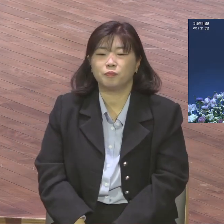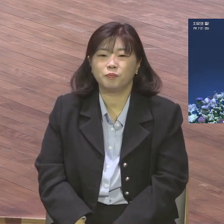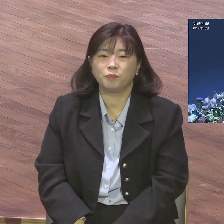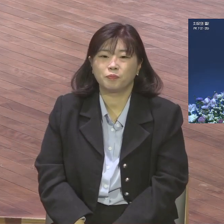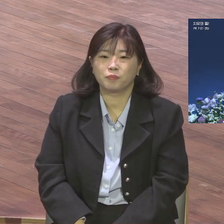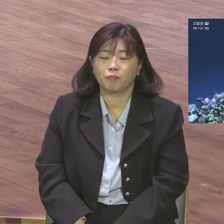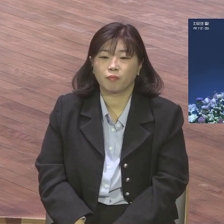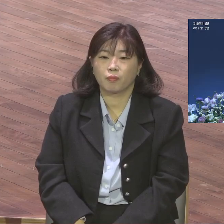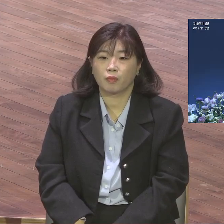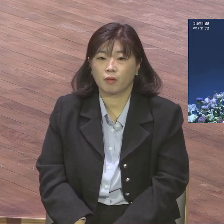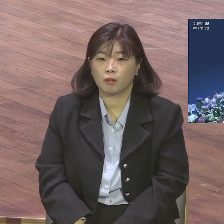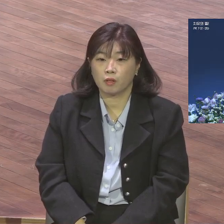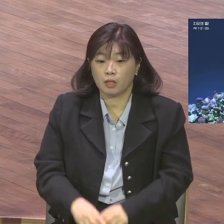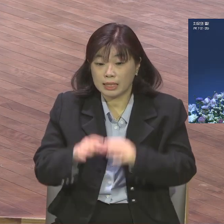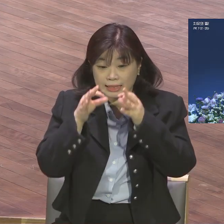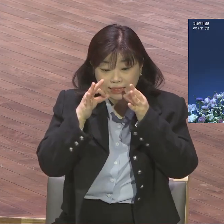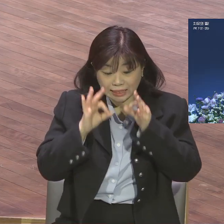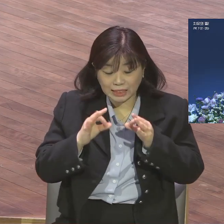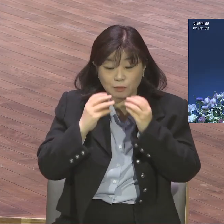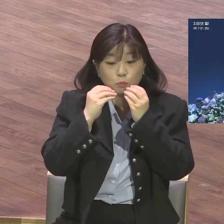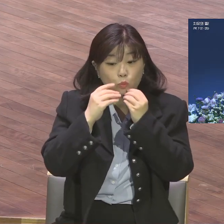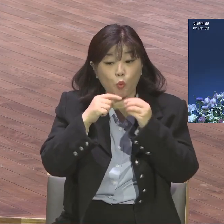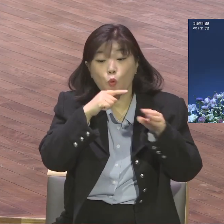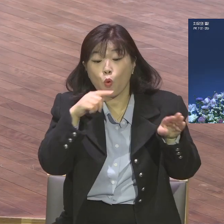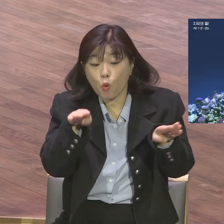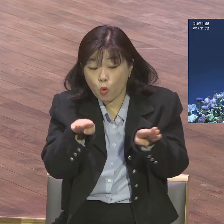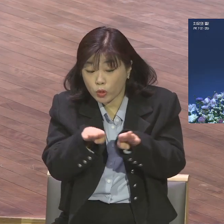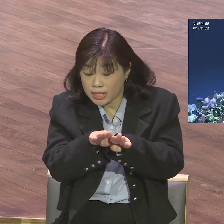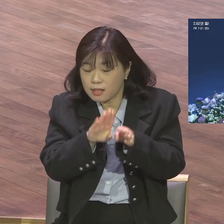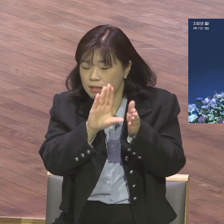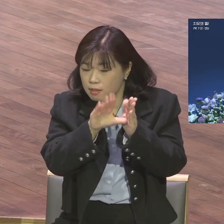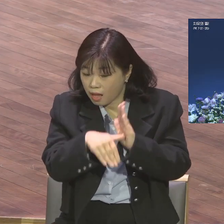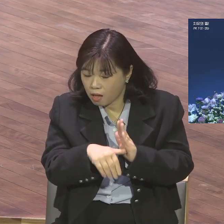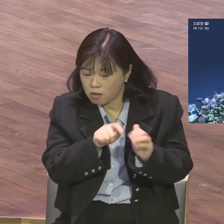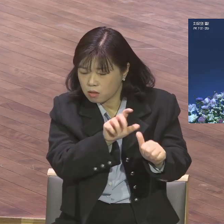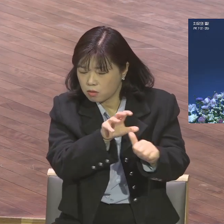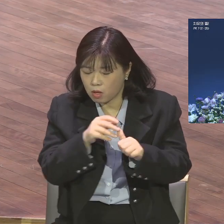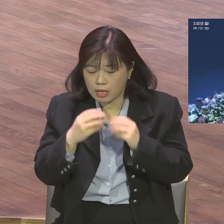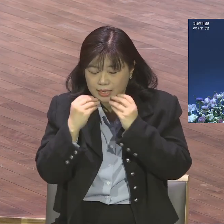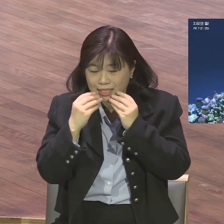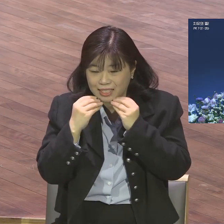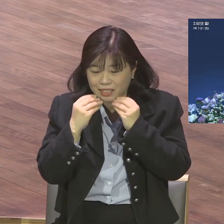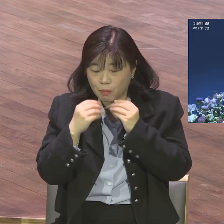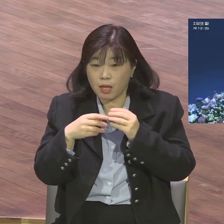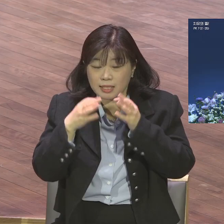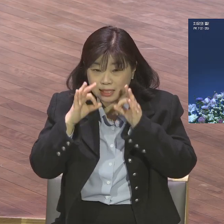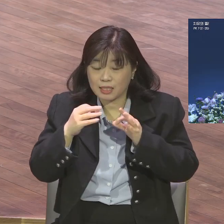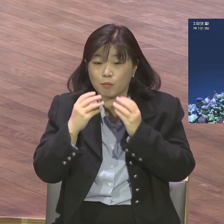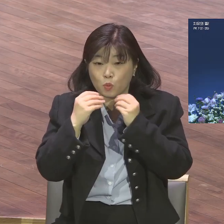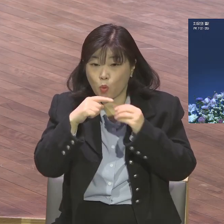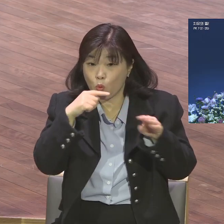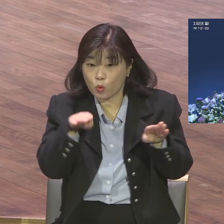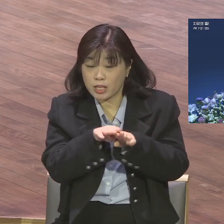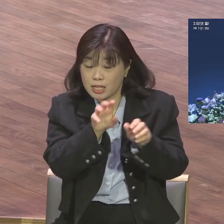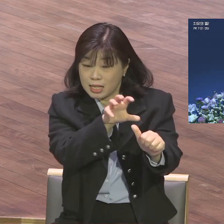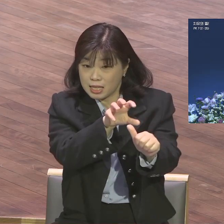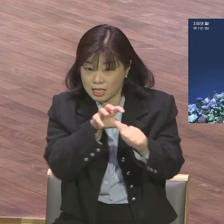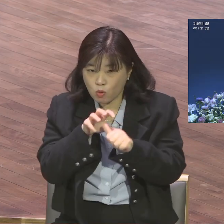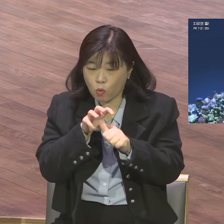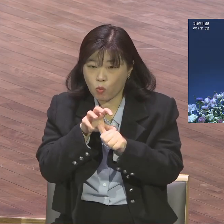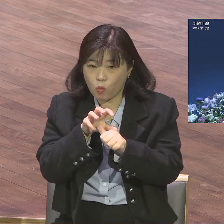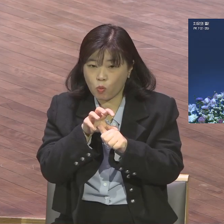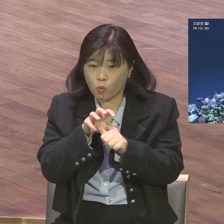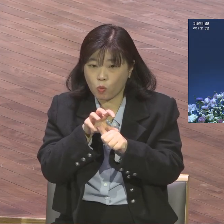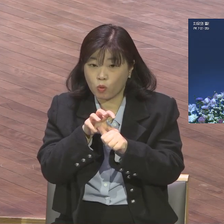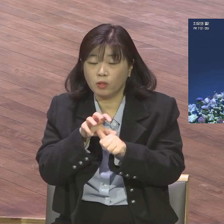뭡니까? 검토일 시대를 통한 이 후대 양성과 세 가지 뜰입니다. 제가 토요일 지난 금요일 날 검토일